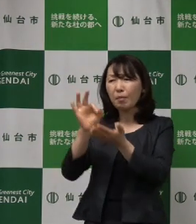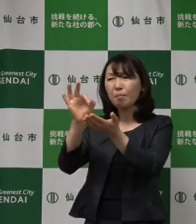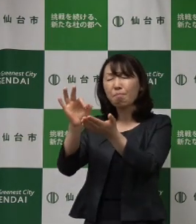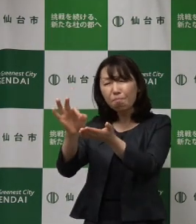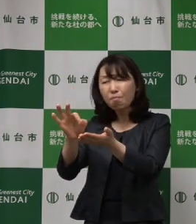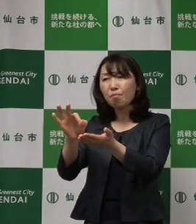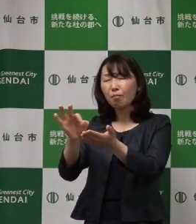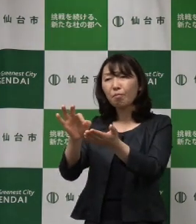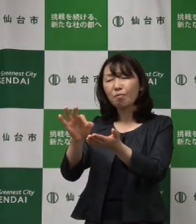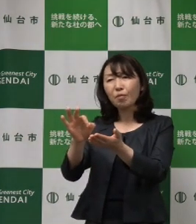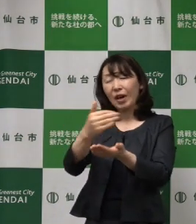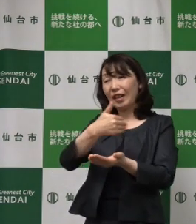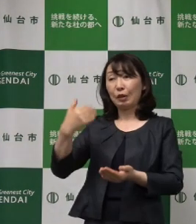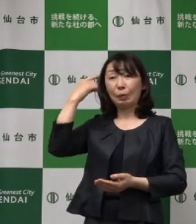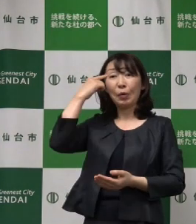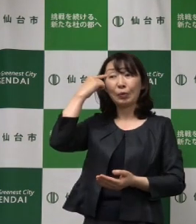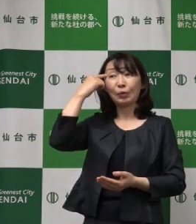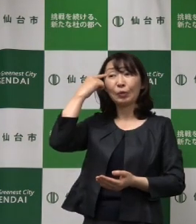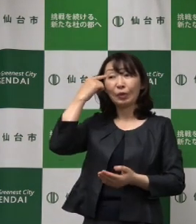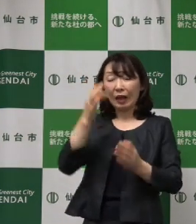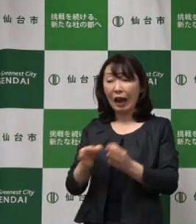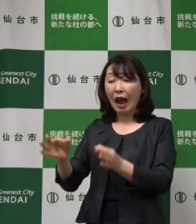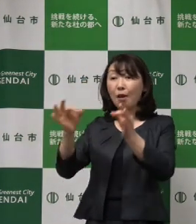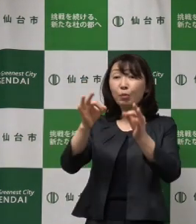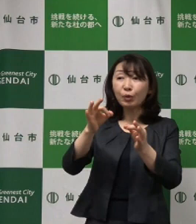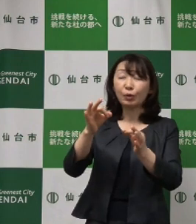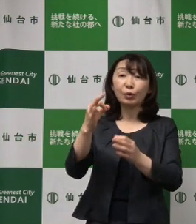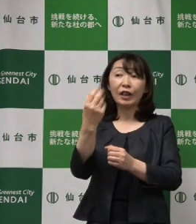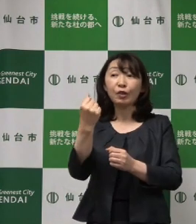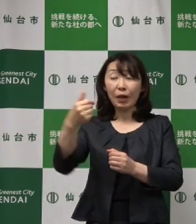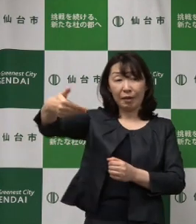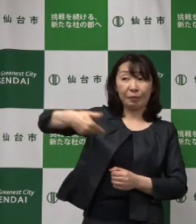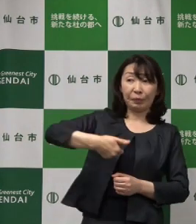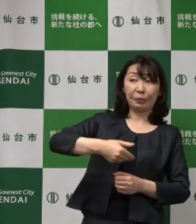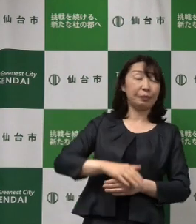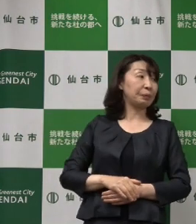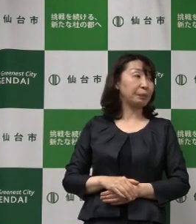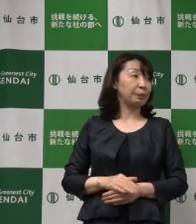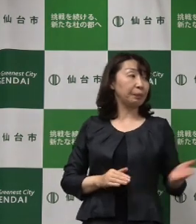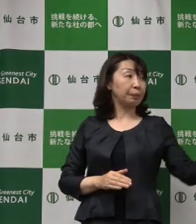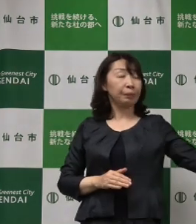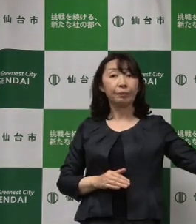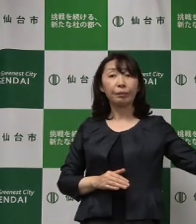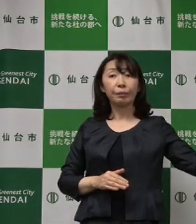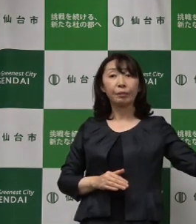ップした分というのはいくらぐらいになるんでしょうか。 これは これはあれです、いわゆる休日、